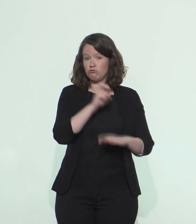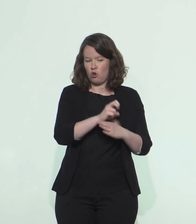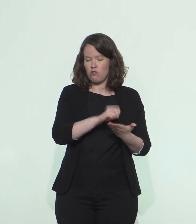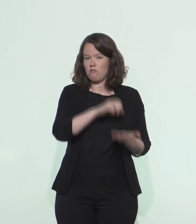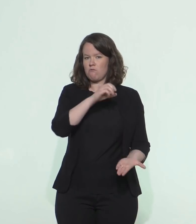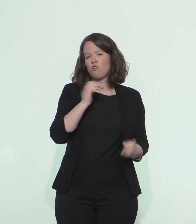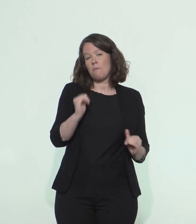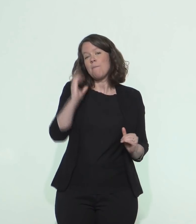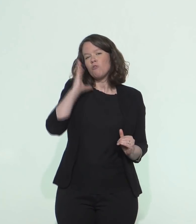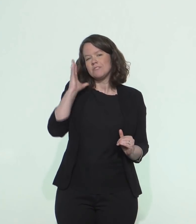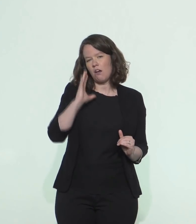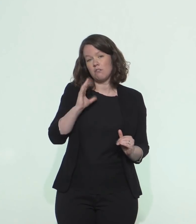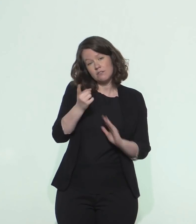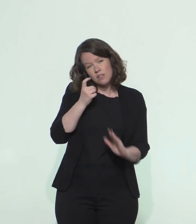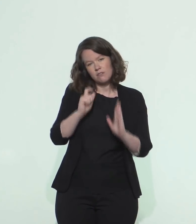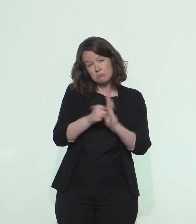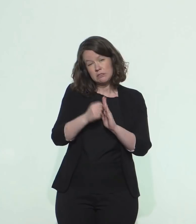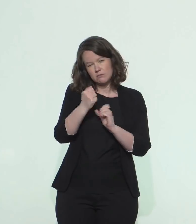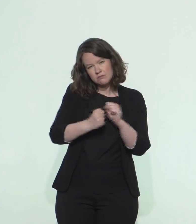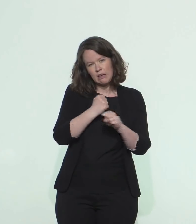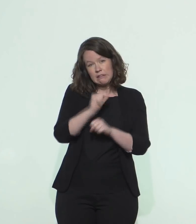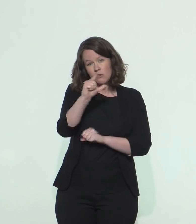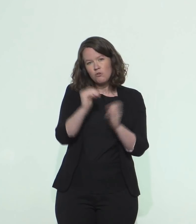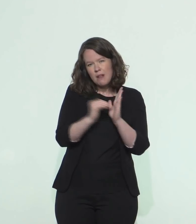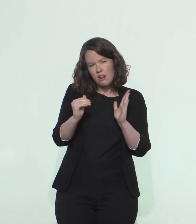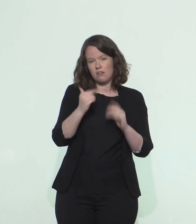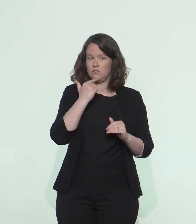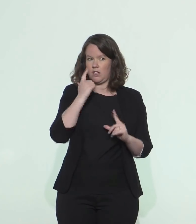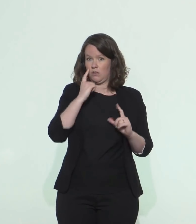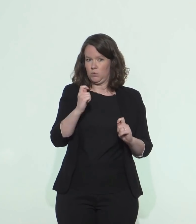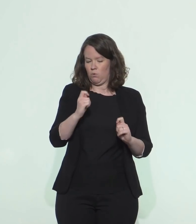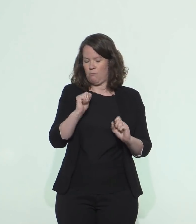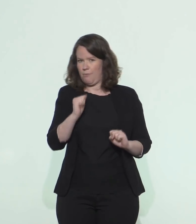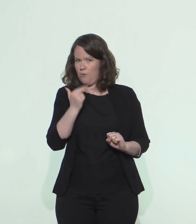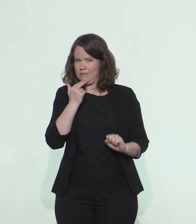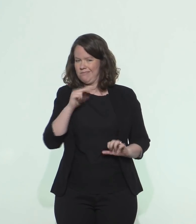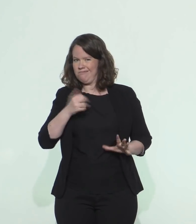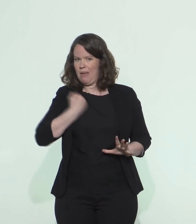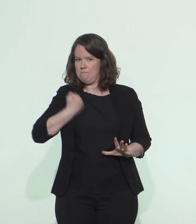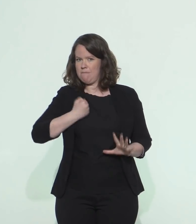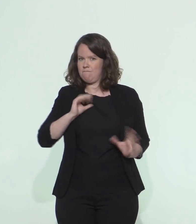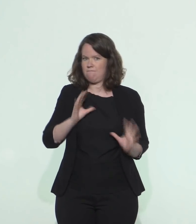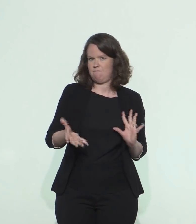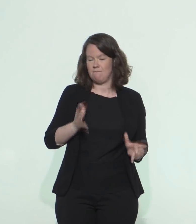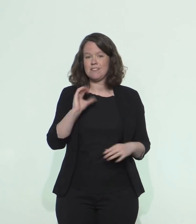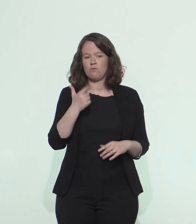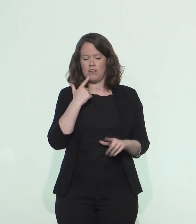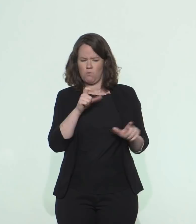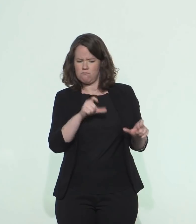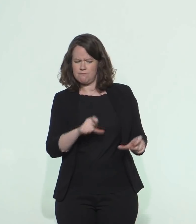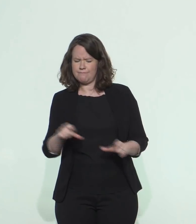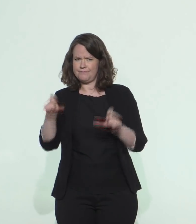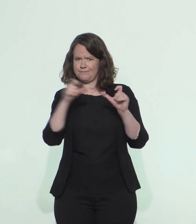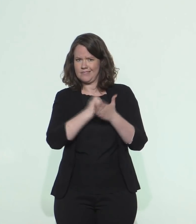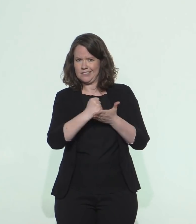part à ce que ces stocks soient testés, et d'autre part que nous commencions à reconstituer ce stock. Et donc effectivement, j'ai demandé qu'il y ait